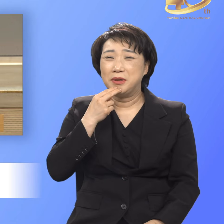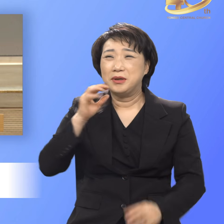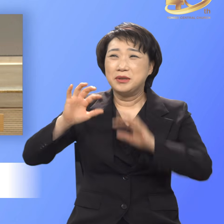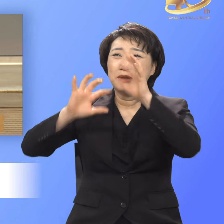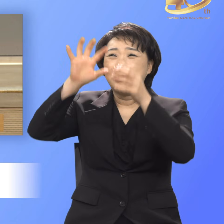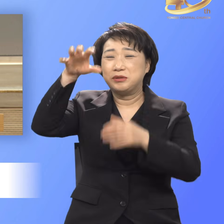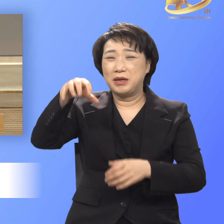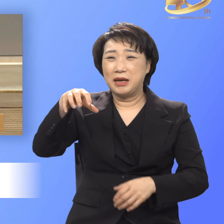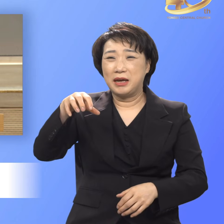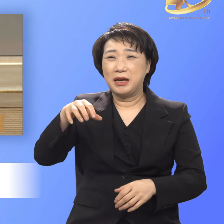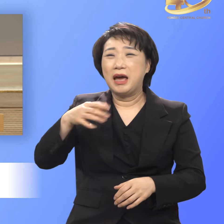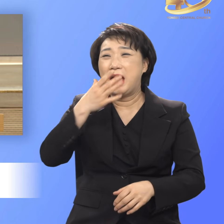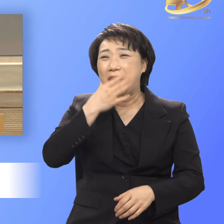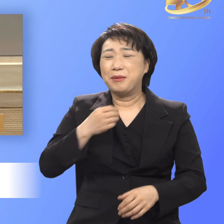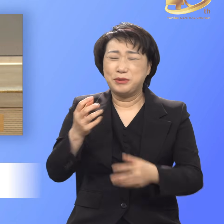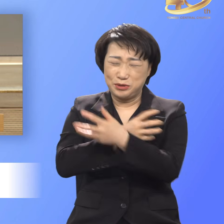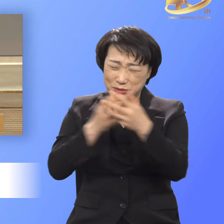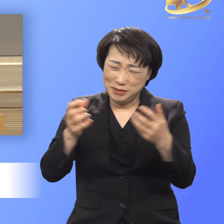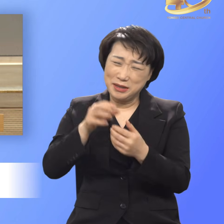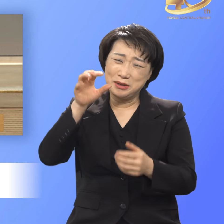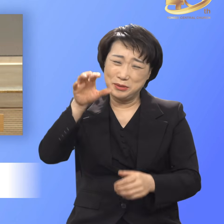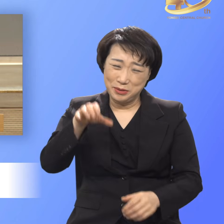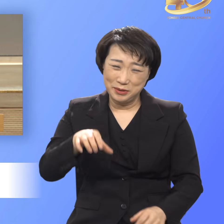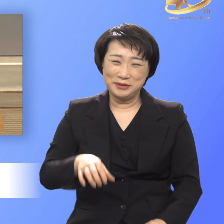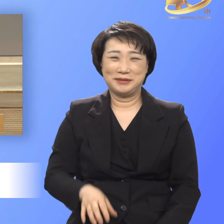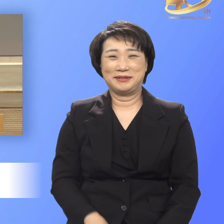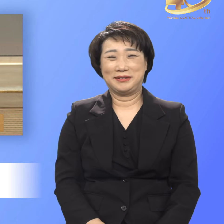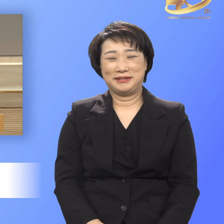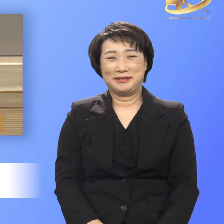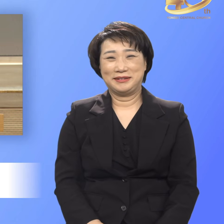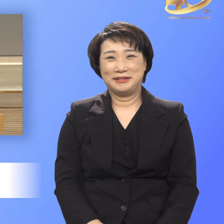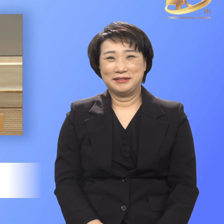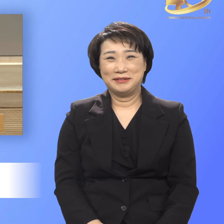천국은 행복이 넘치는 곳이.